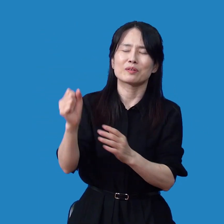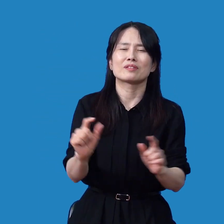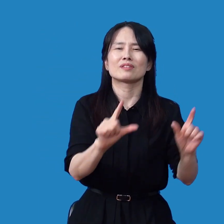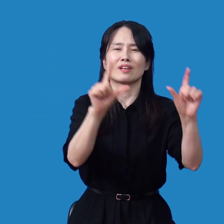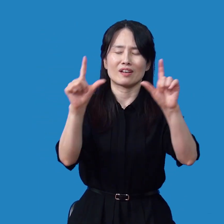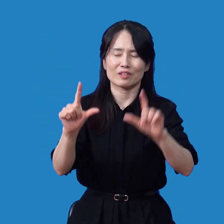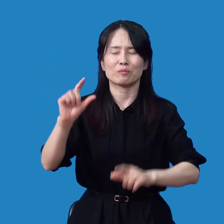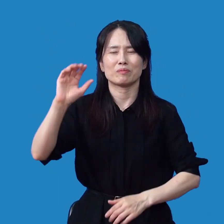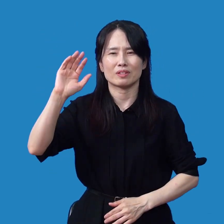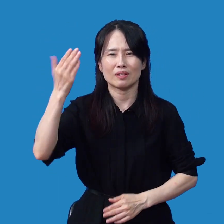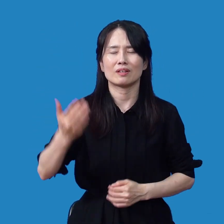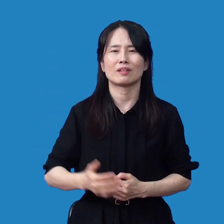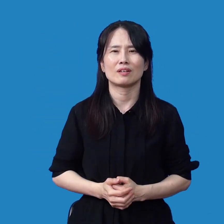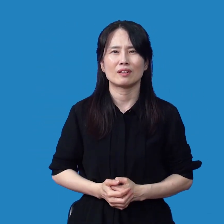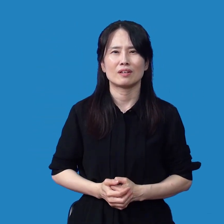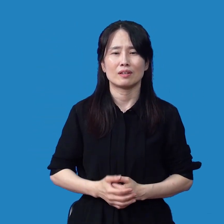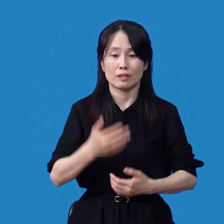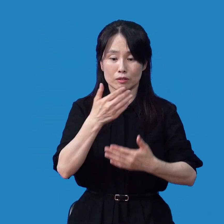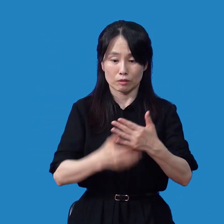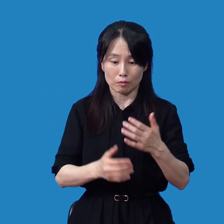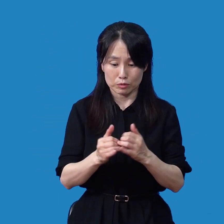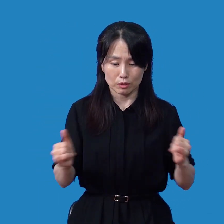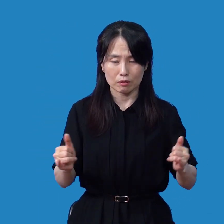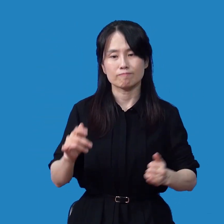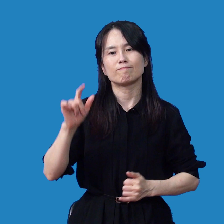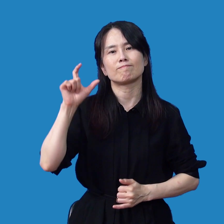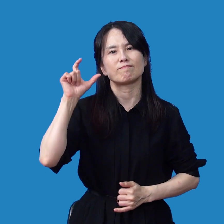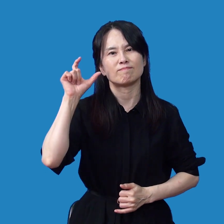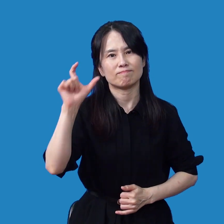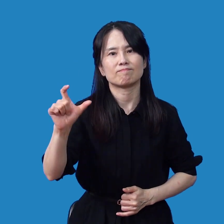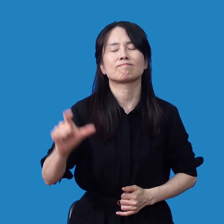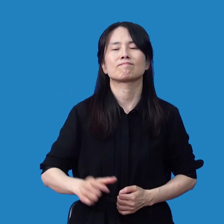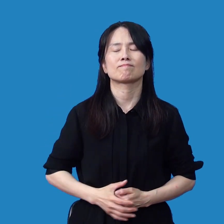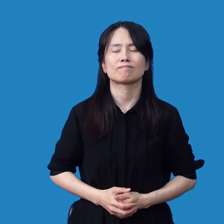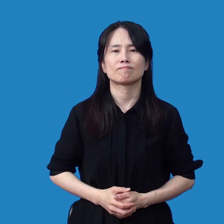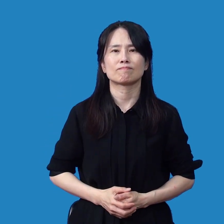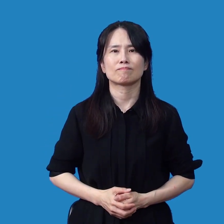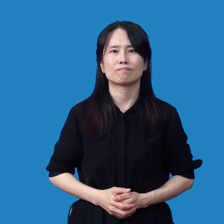것입니다. 그래서 남은 자는 강한 자입니다.